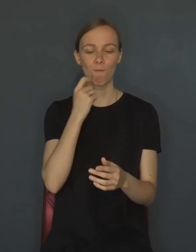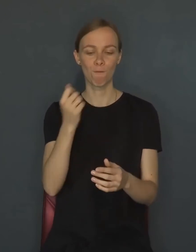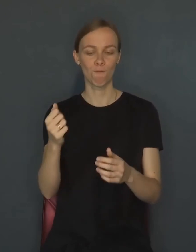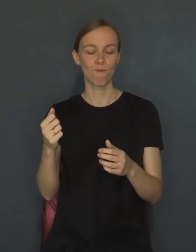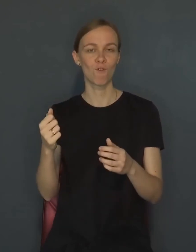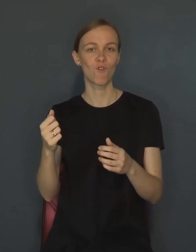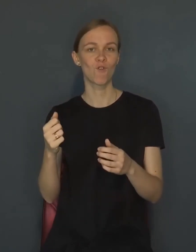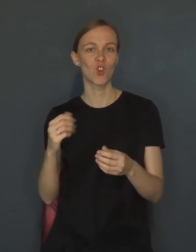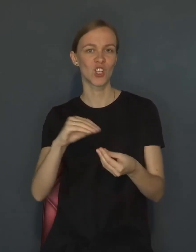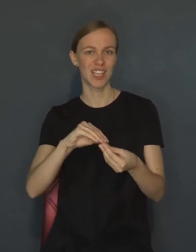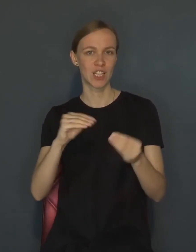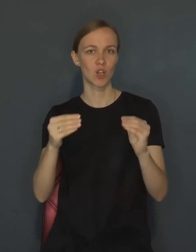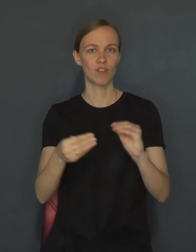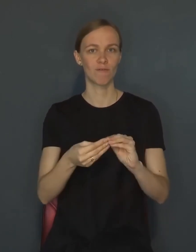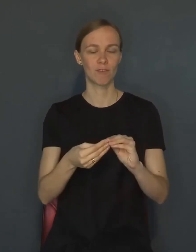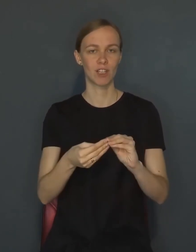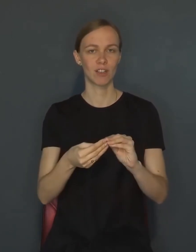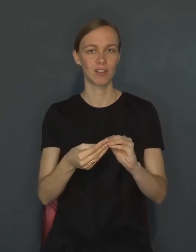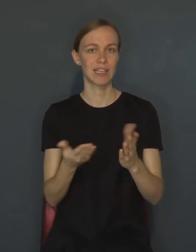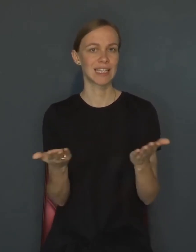до яких Литва не була готова.